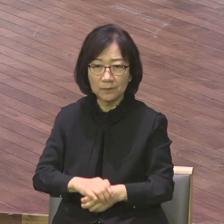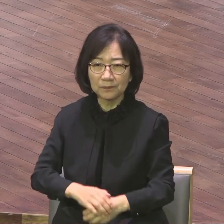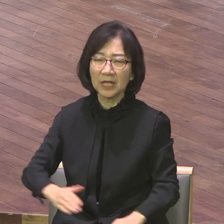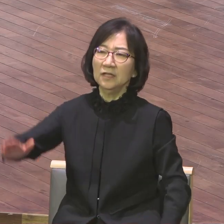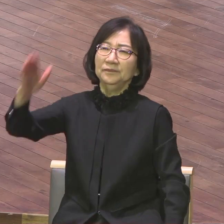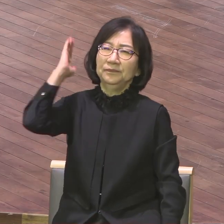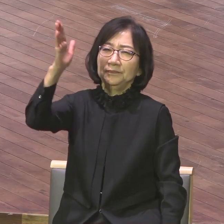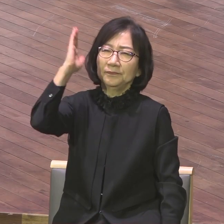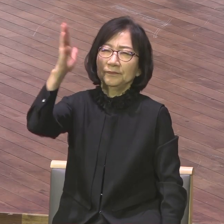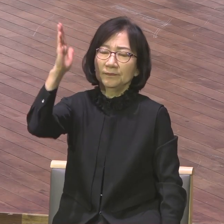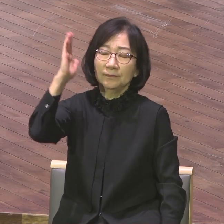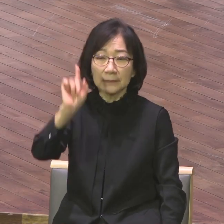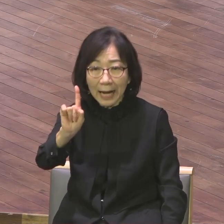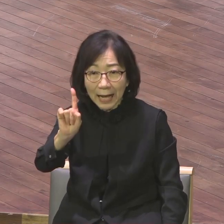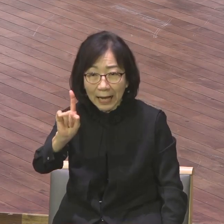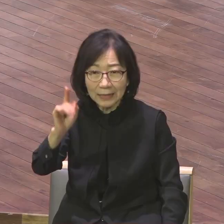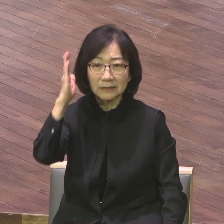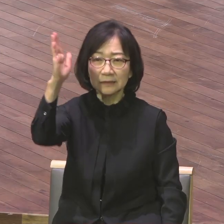아니에요.